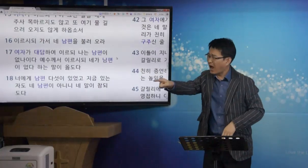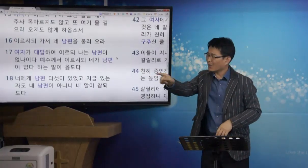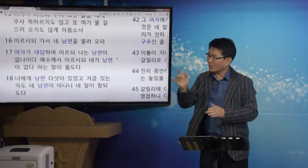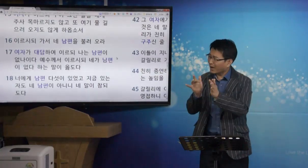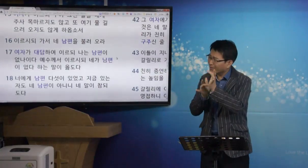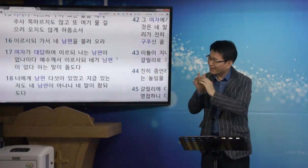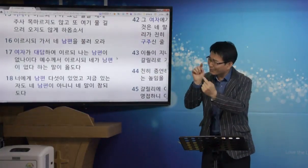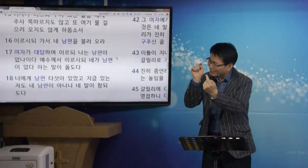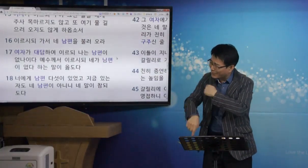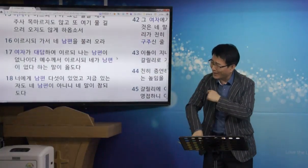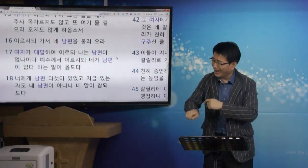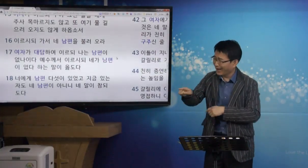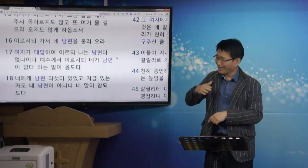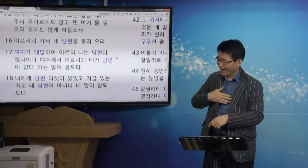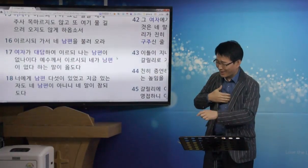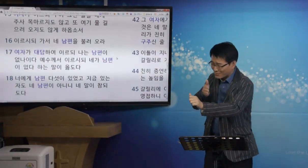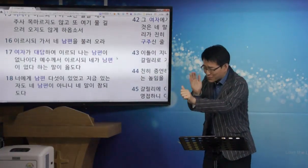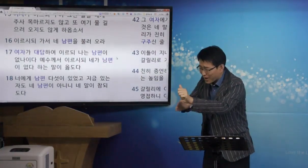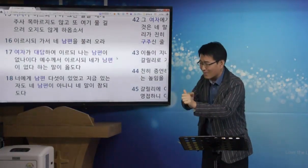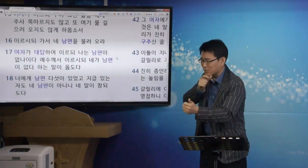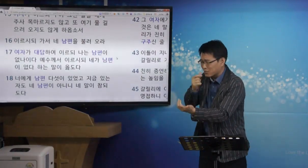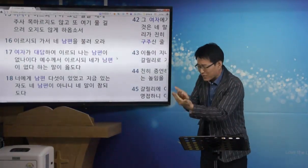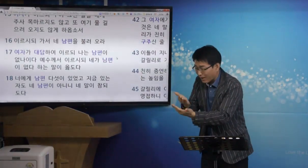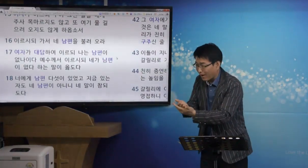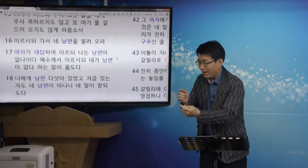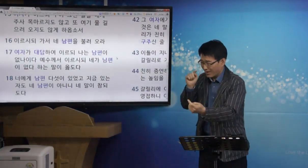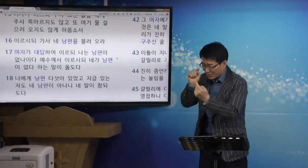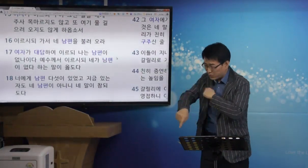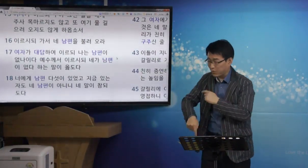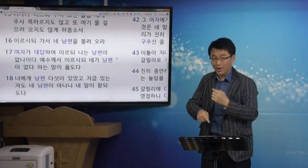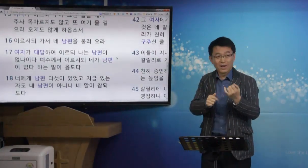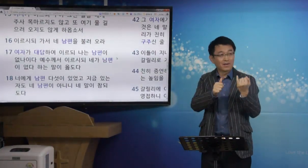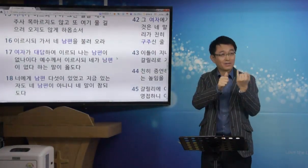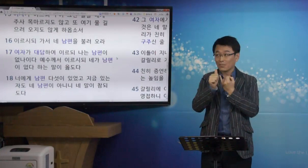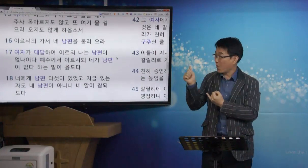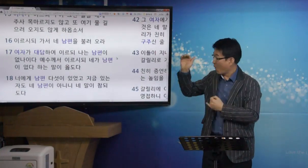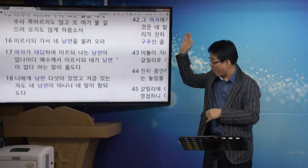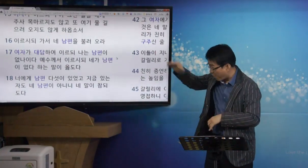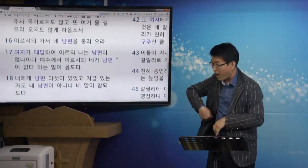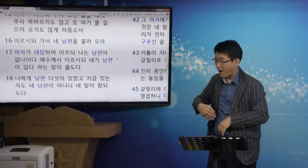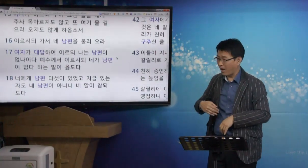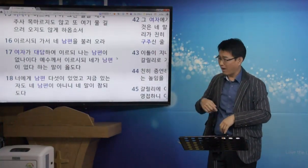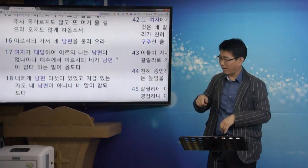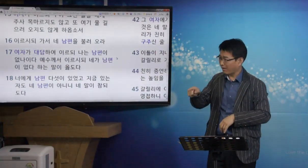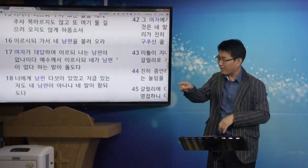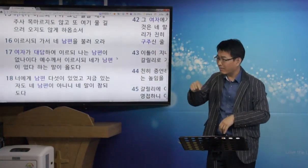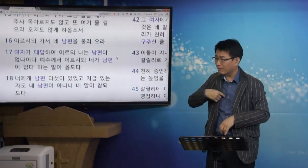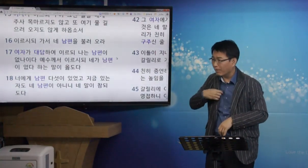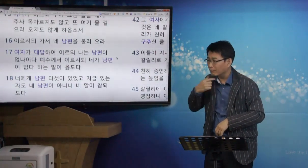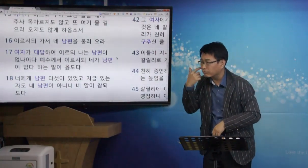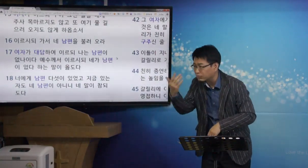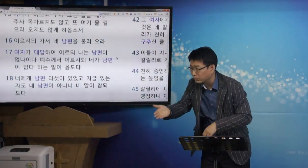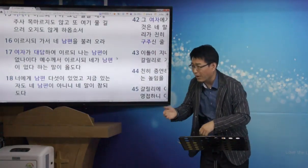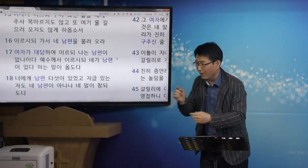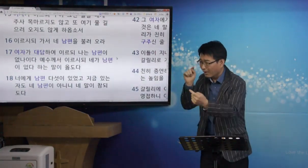이상하죠? 아이 무슨 말을 해요. 내 부탁했는데 물이나 줄 것이지 무슨 갑자기 남편을 불러오라고 합니까?